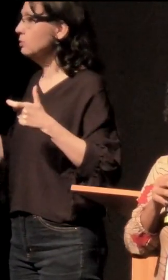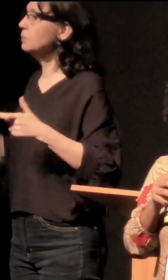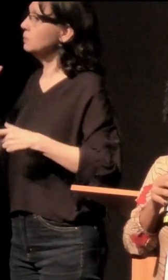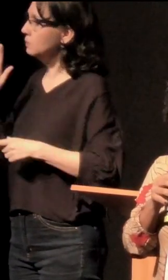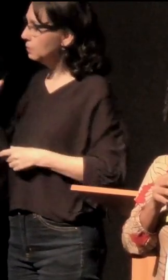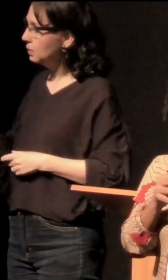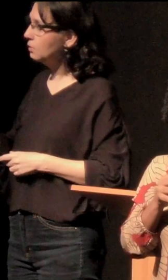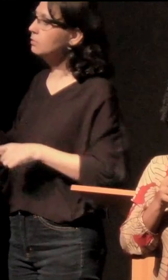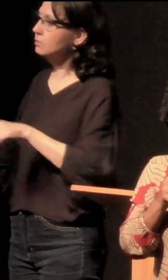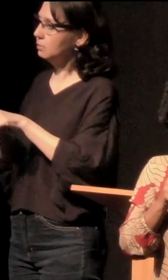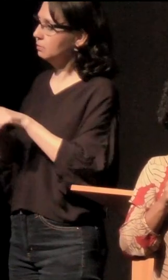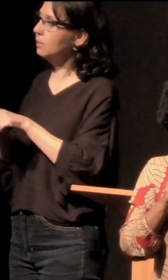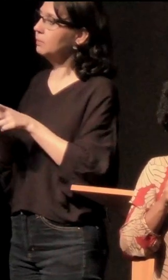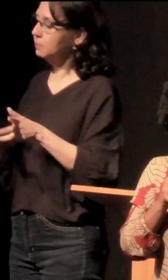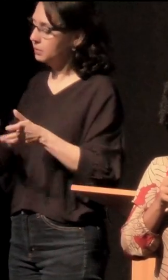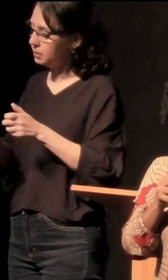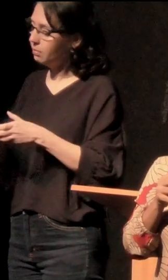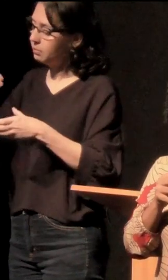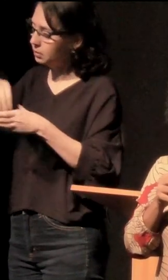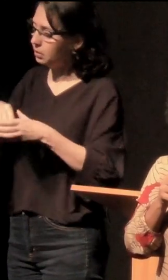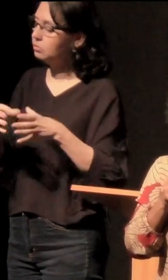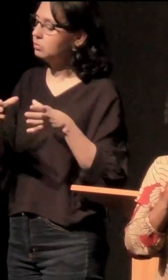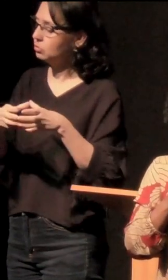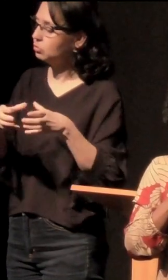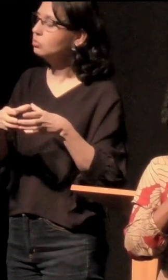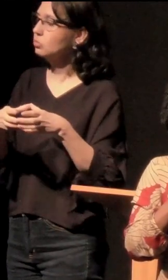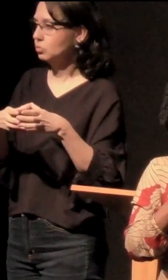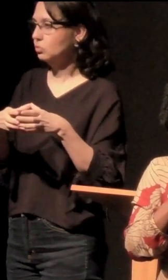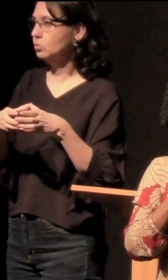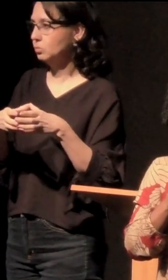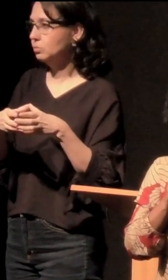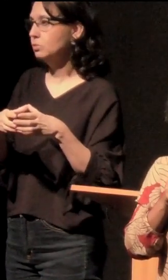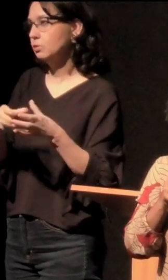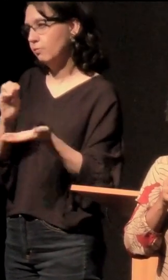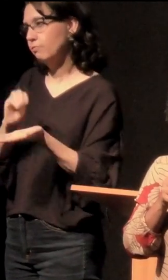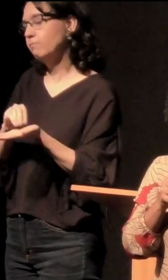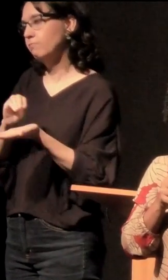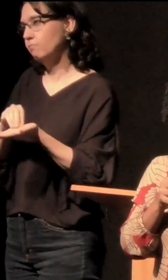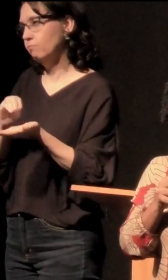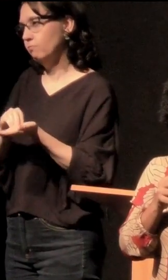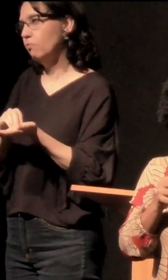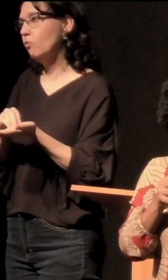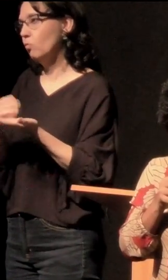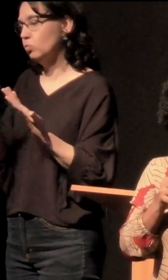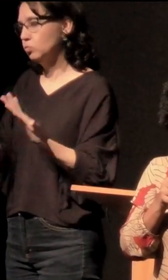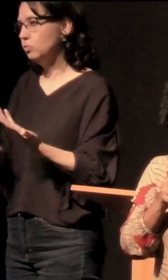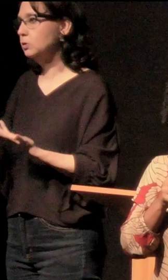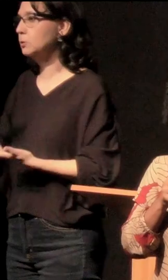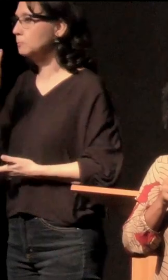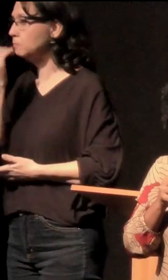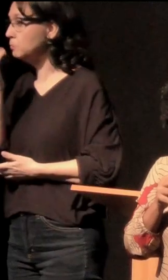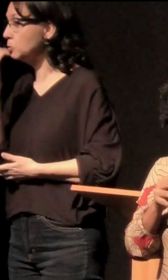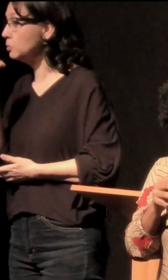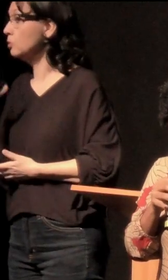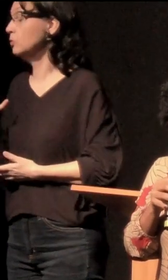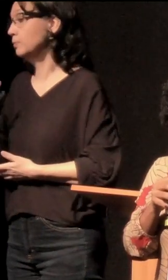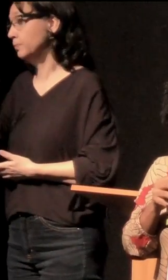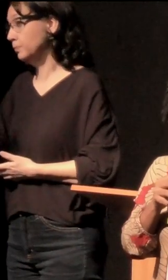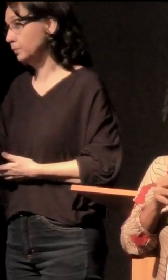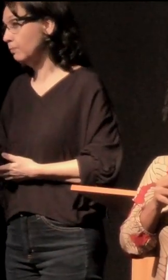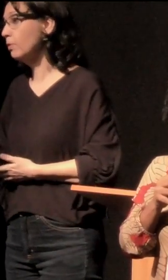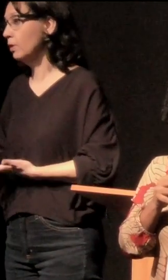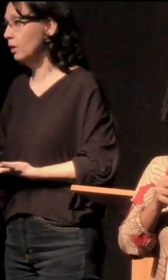percentual é das necessidades nutricionais dessas crianças esses estudantes em função